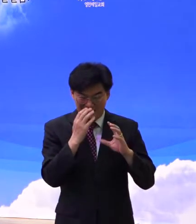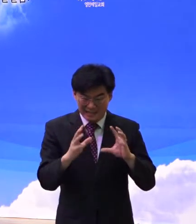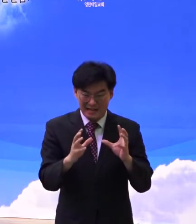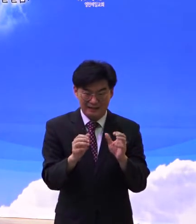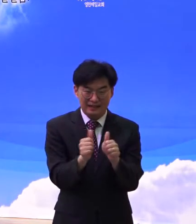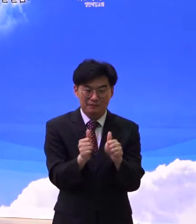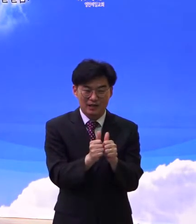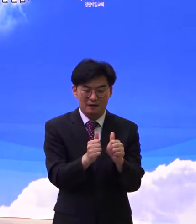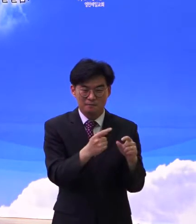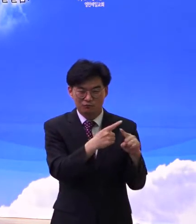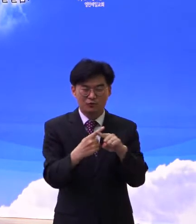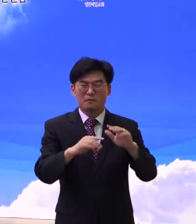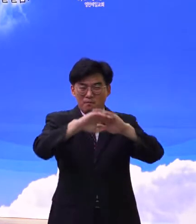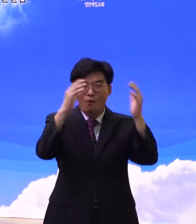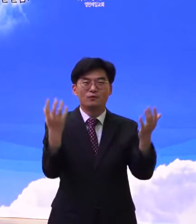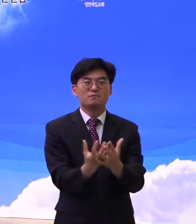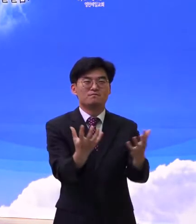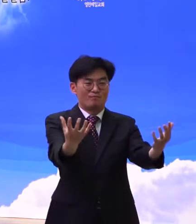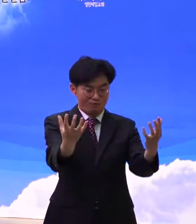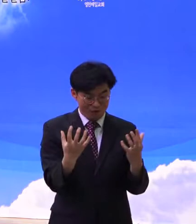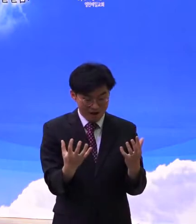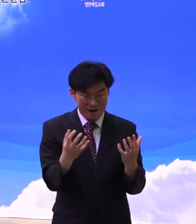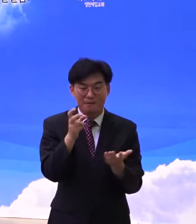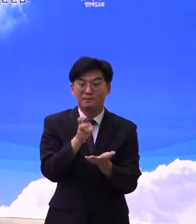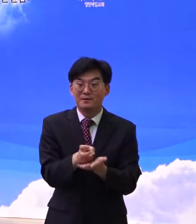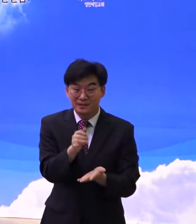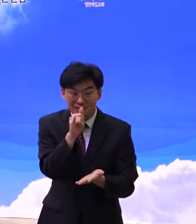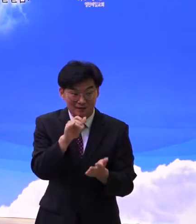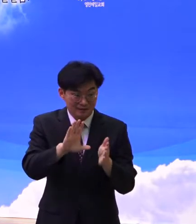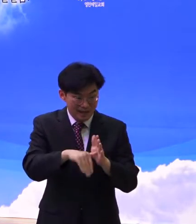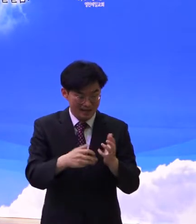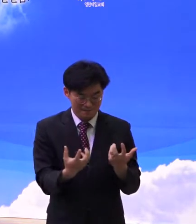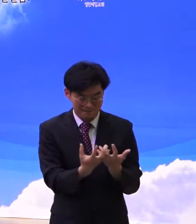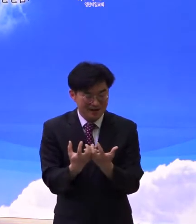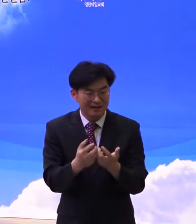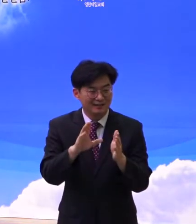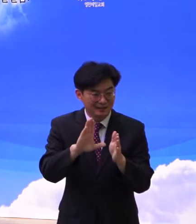와서 각자 어디인가 머물고 있는 그런 상황이었던 겁니다.